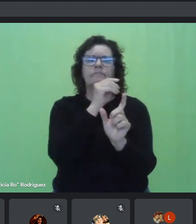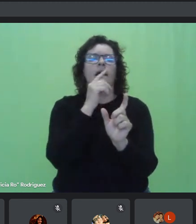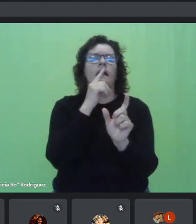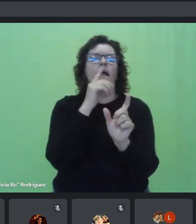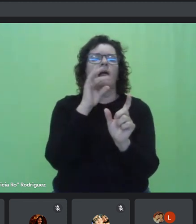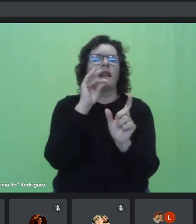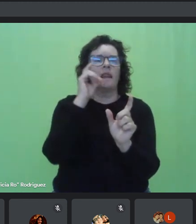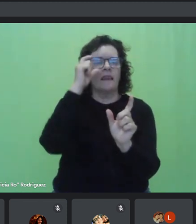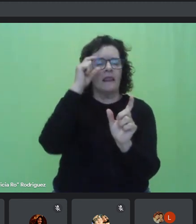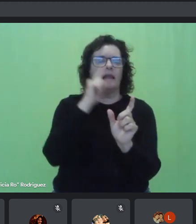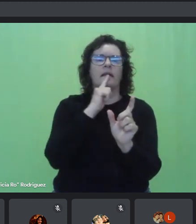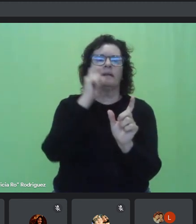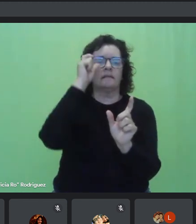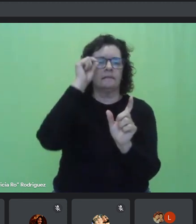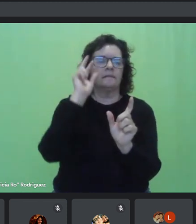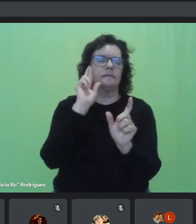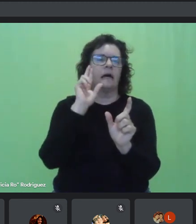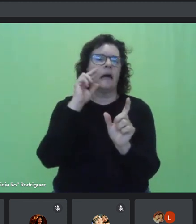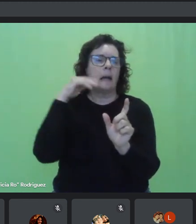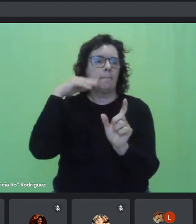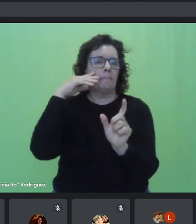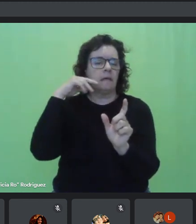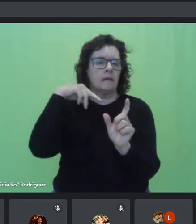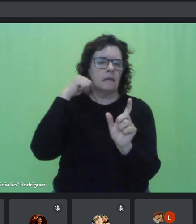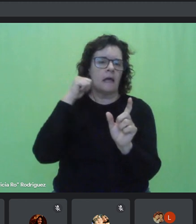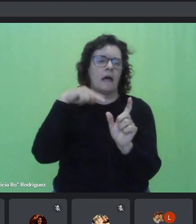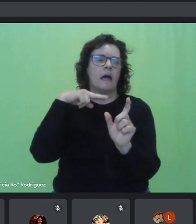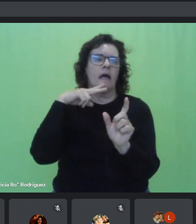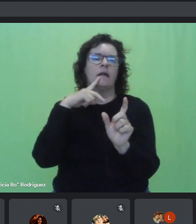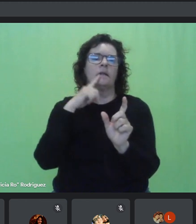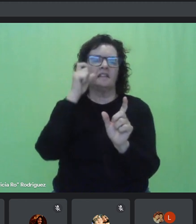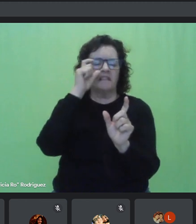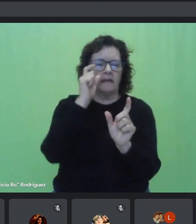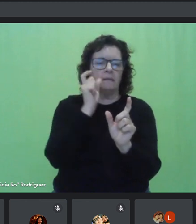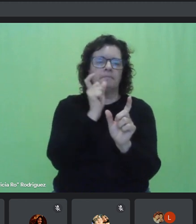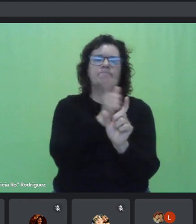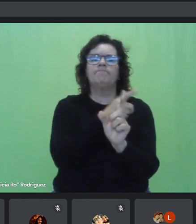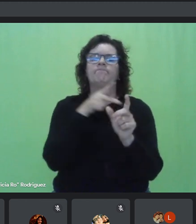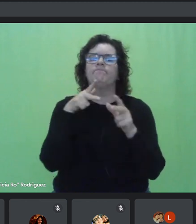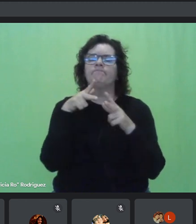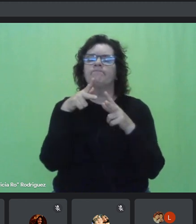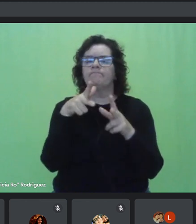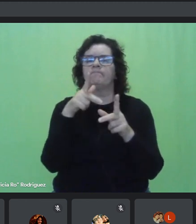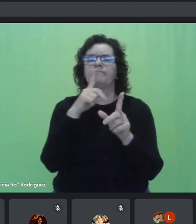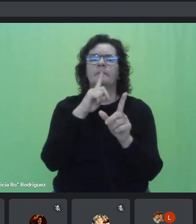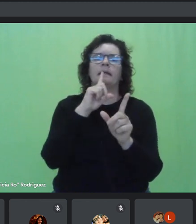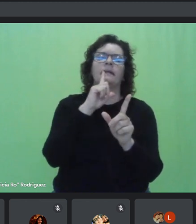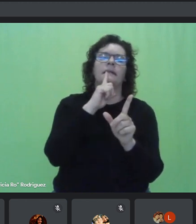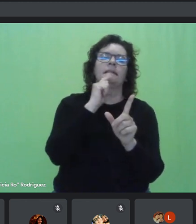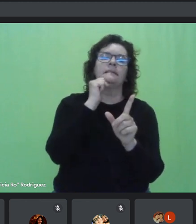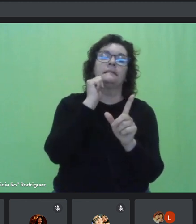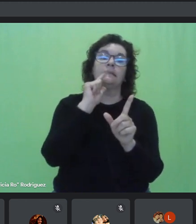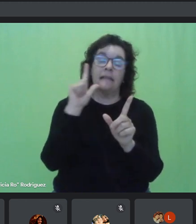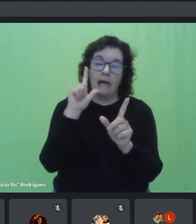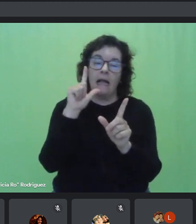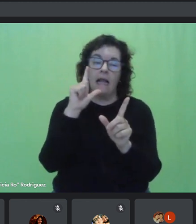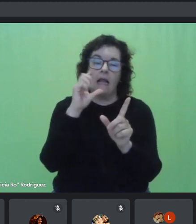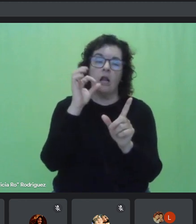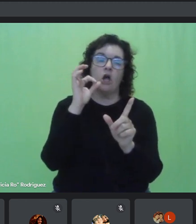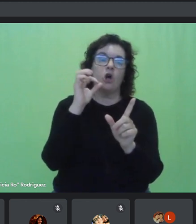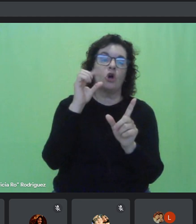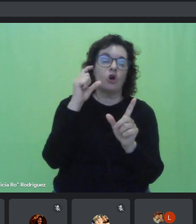conocido, decimos tal cosa, ¿sí? O sea, viene de un verbo, pero ¿cómo está funcionando